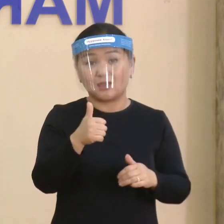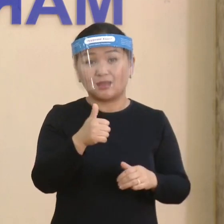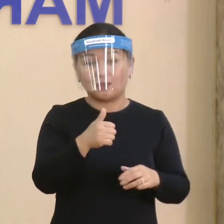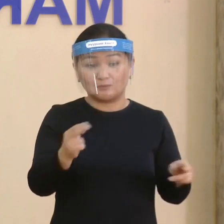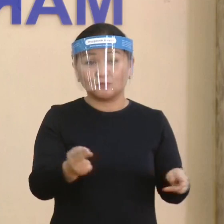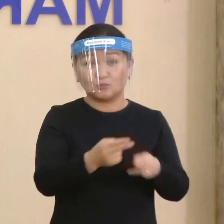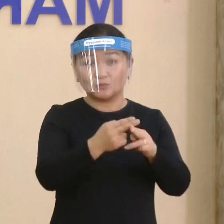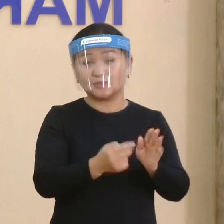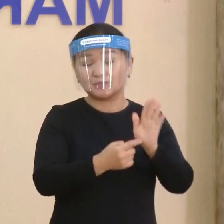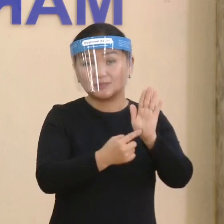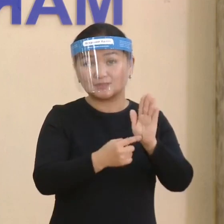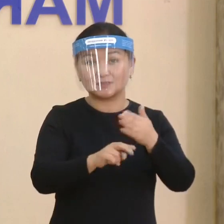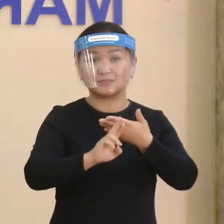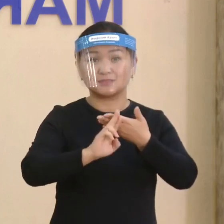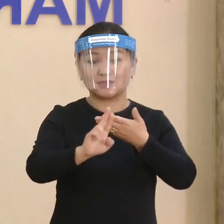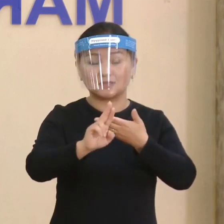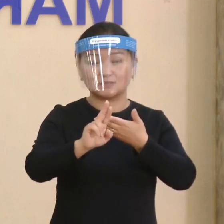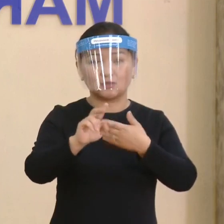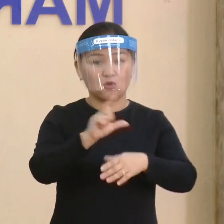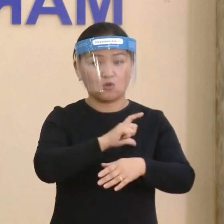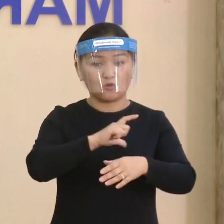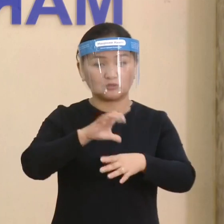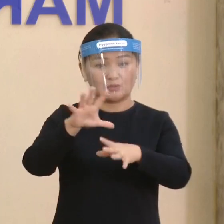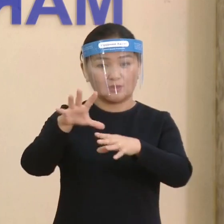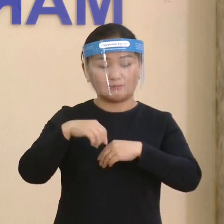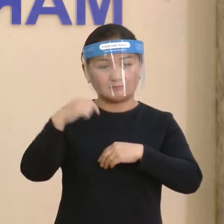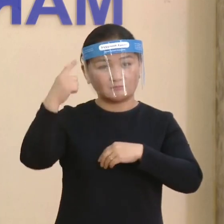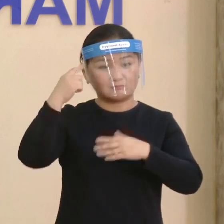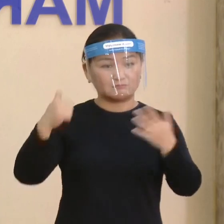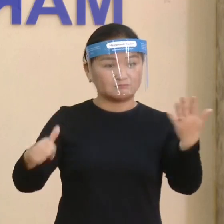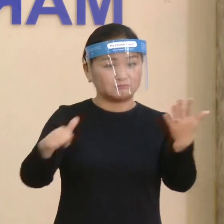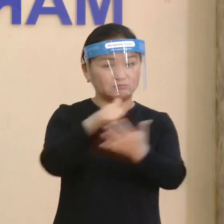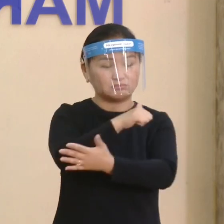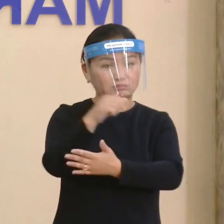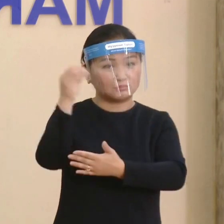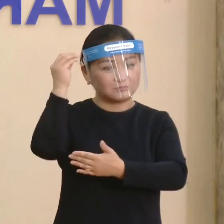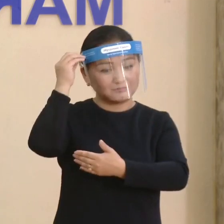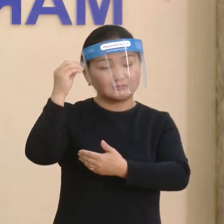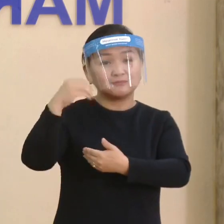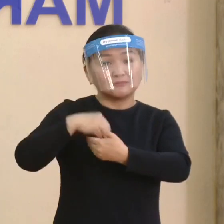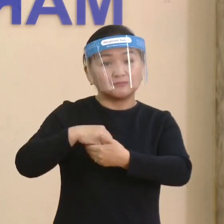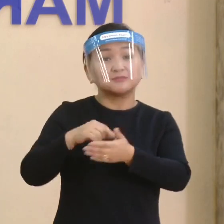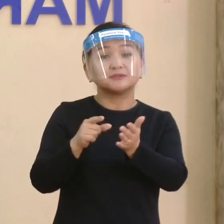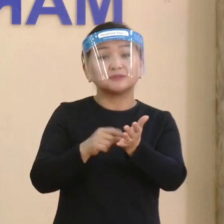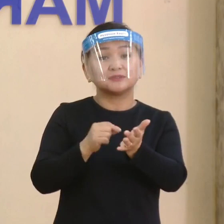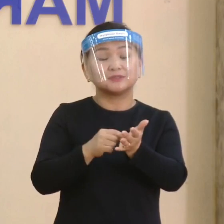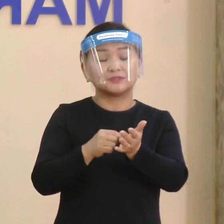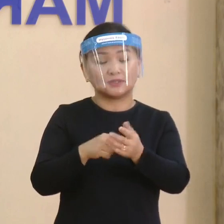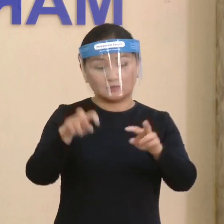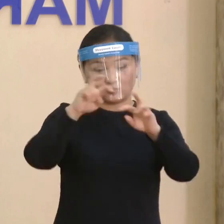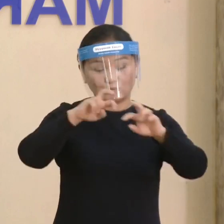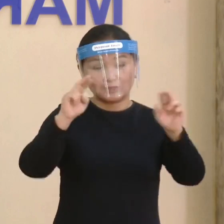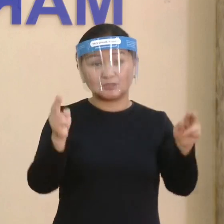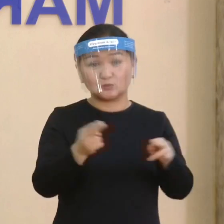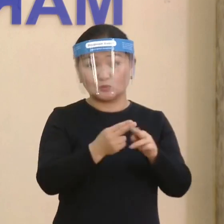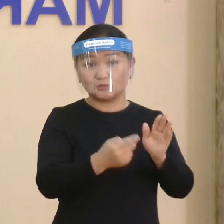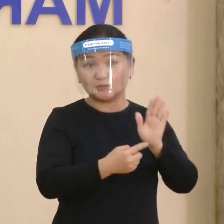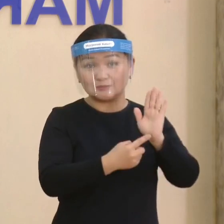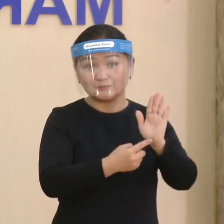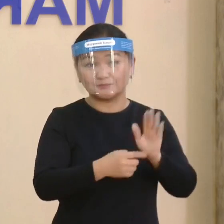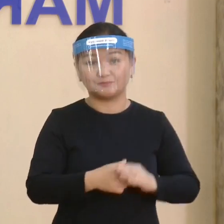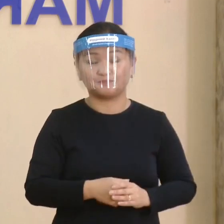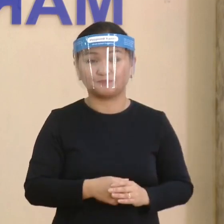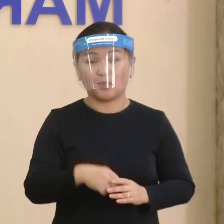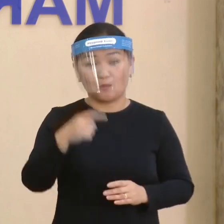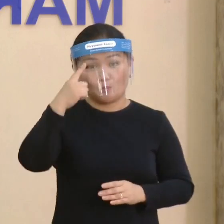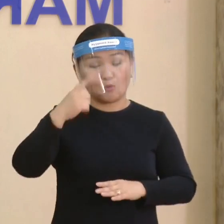цааштай бол энийгэ дадал хэвшил болох асуудал бол байна гэдг нь бол судалгааны дүнгээр бол харагдаж байгаа. За ийм одоо судалгаанууд